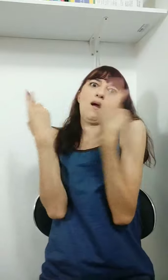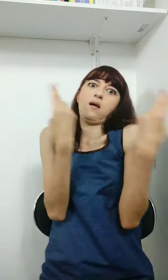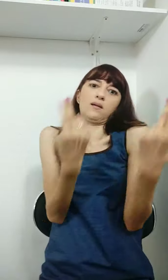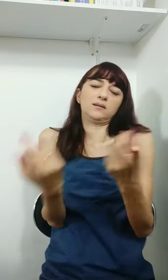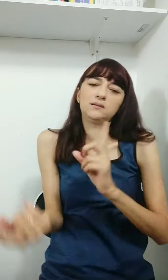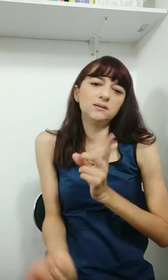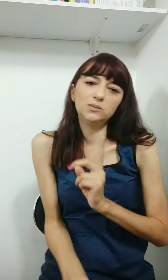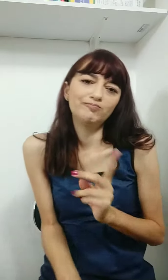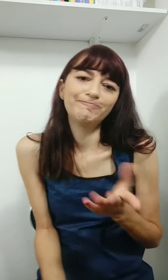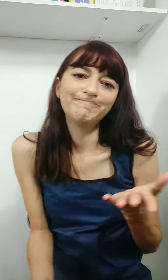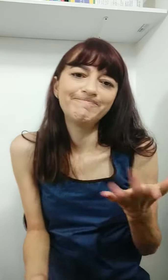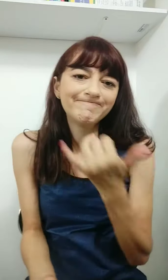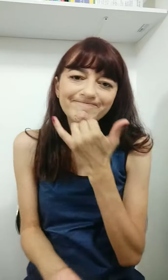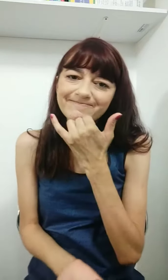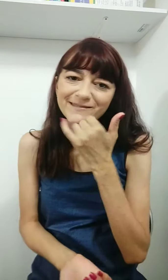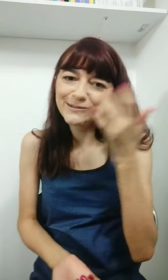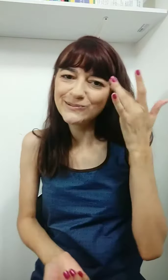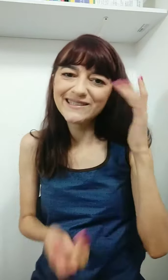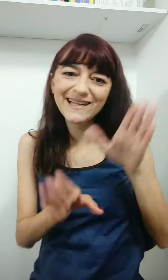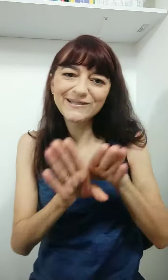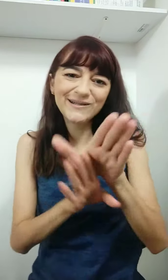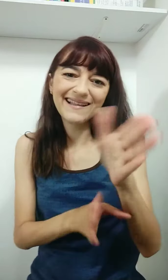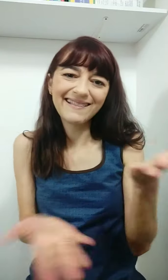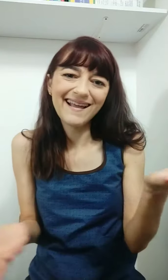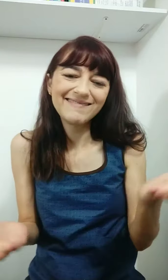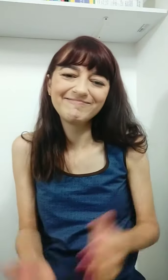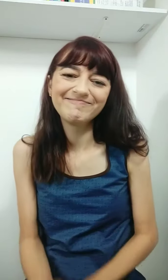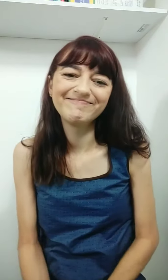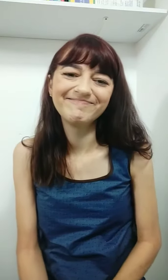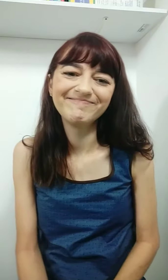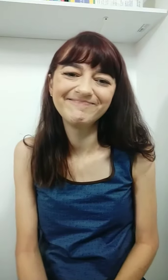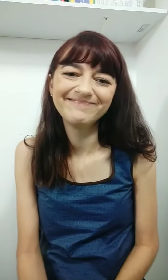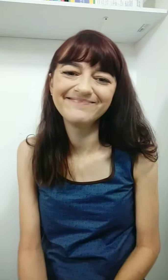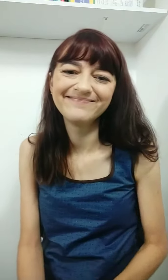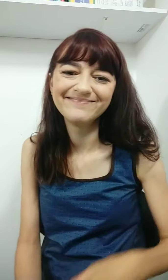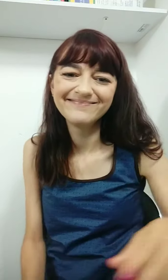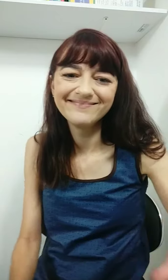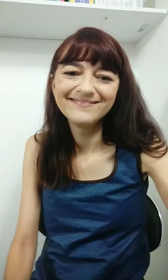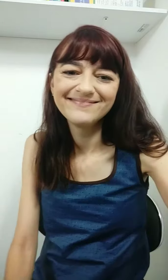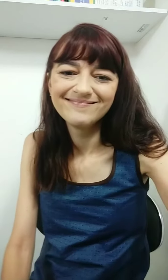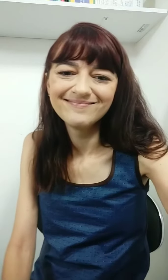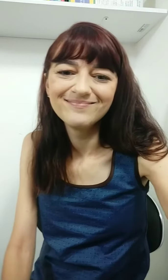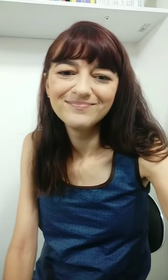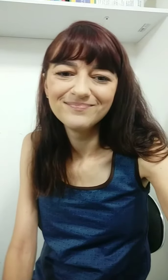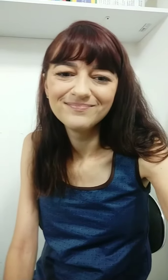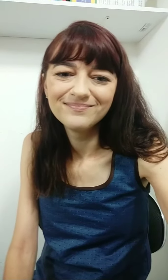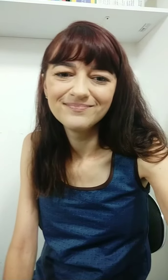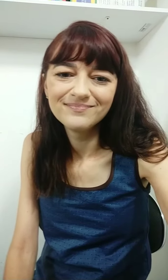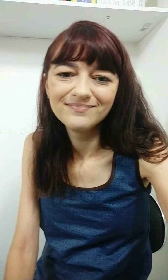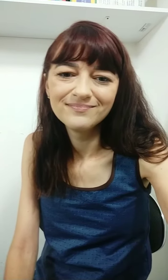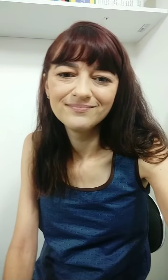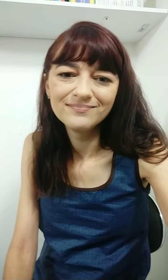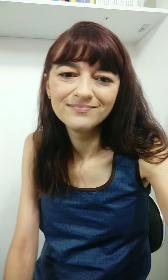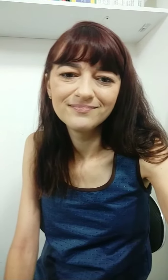são todos os surdos que são assim, tá bom? Então isso pode estar muito ligado ao contexto que você está realmente